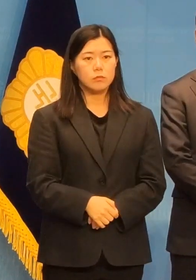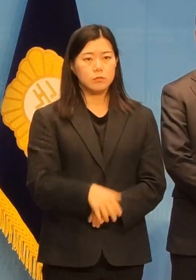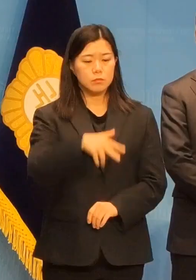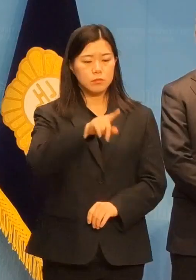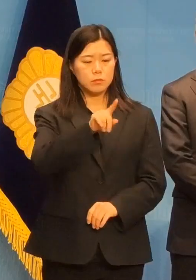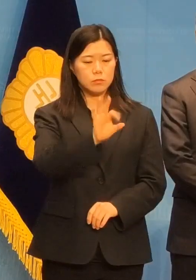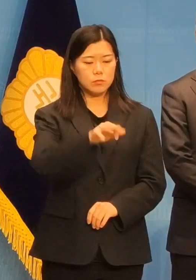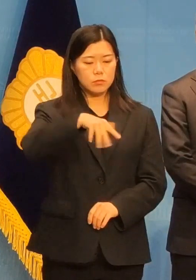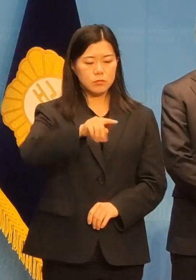장철민 의원님이십니다.